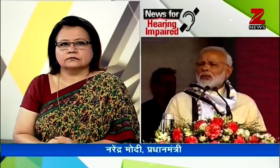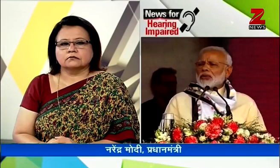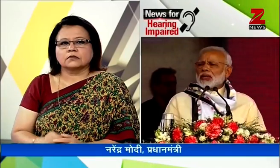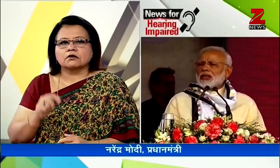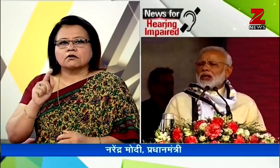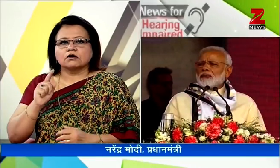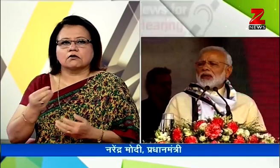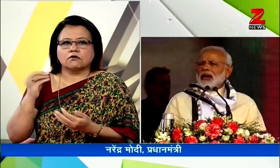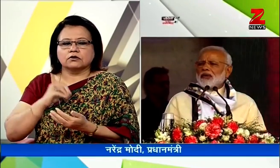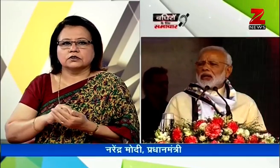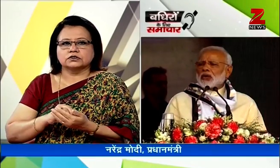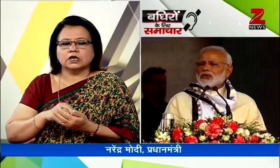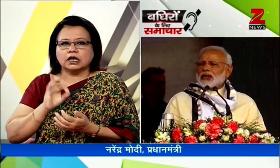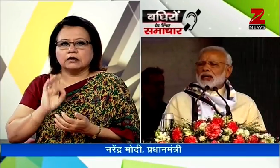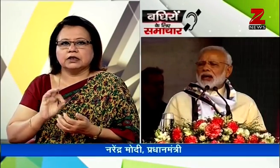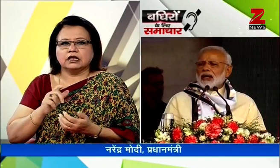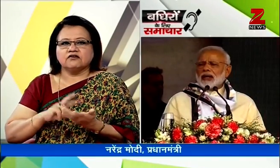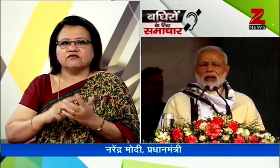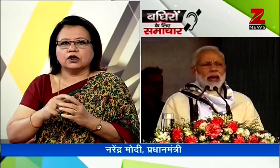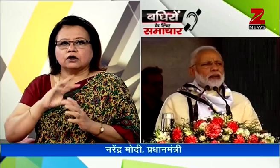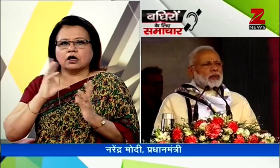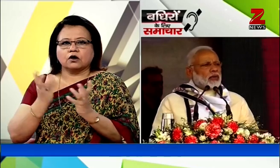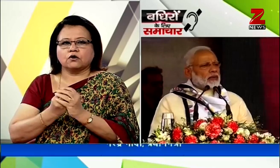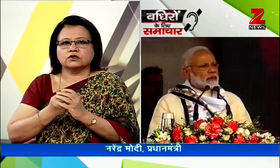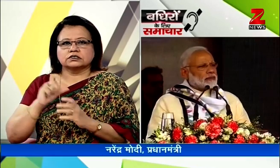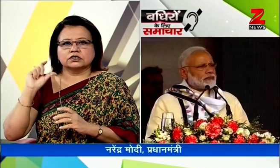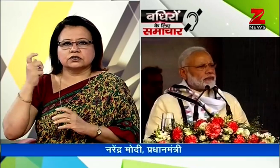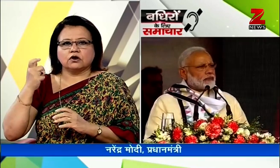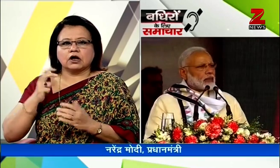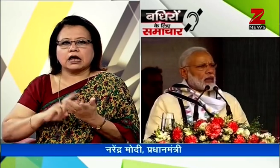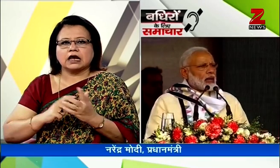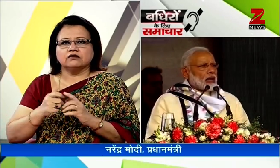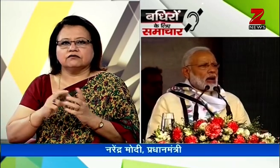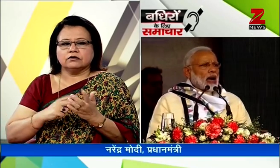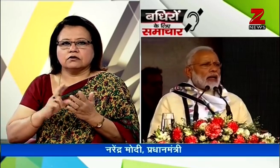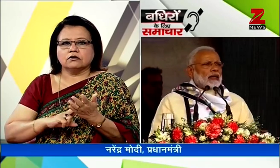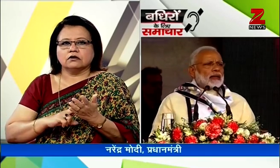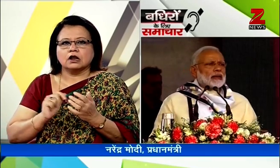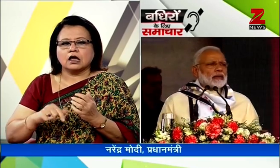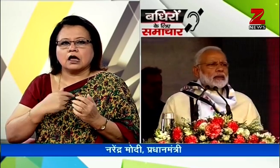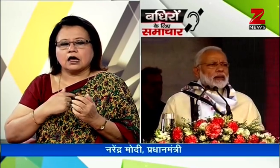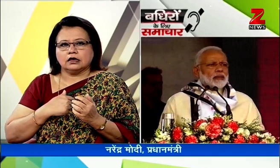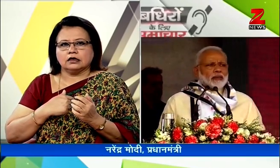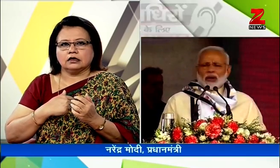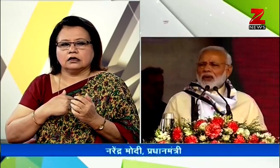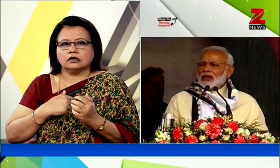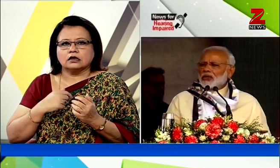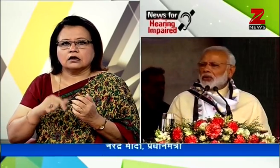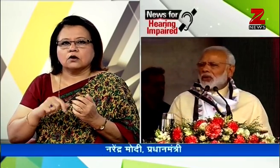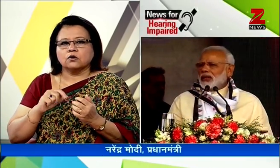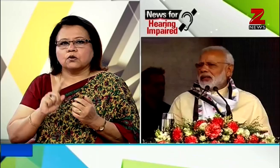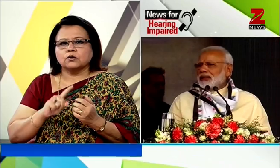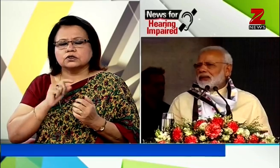योर कंट्रीब्यूशन इज डीपली वैल्यूड अक्रॉस श्रीलंका एंड बियॉन्ड। आई फॉर